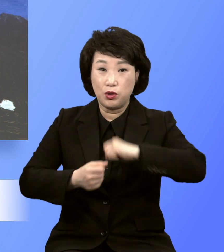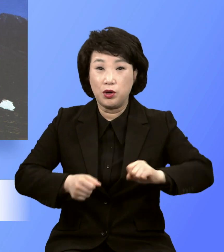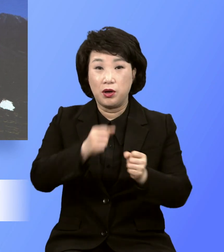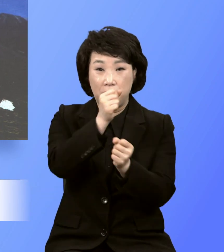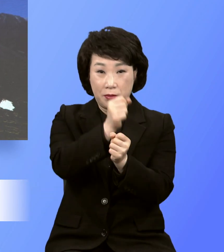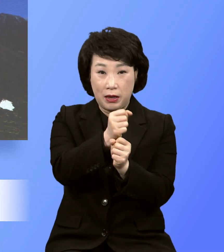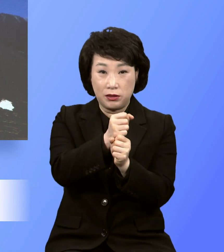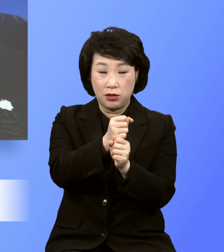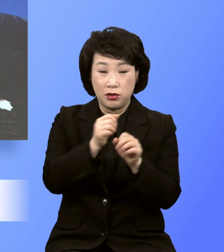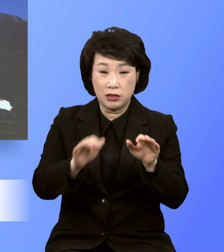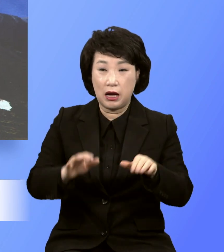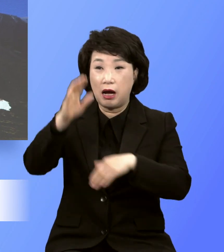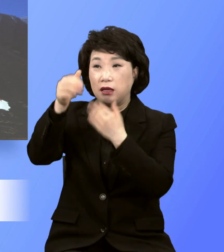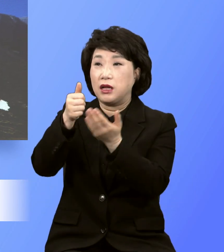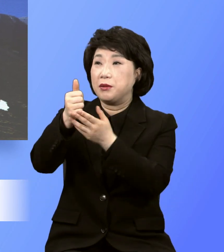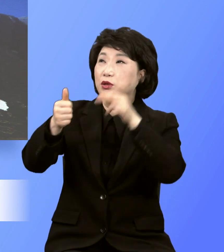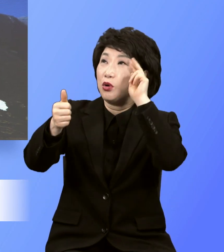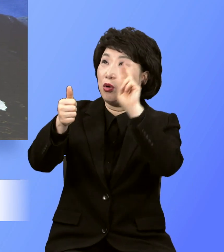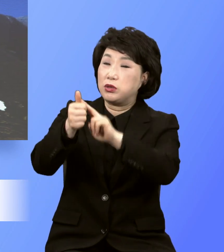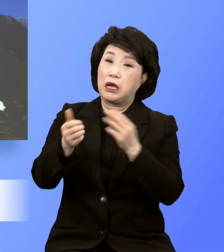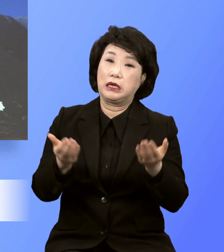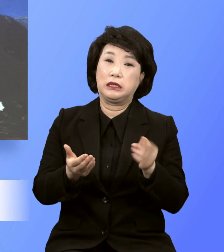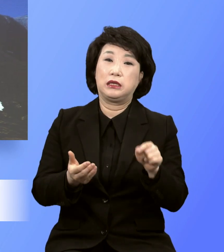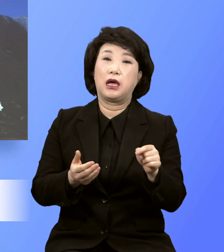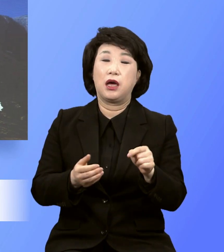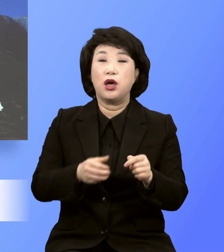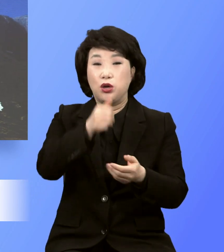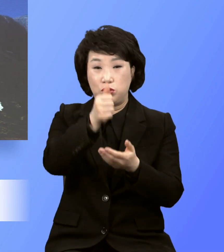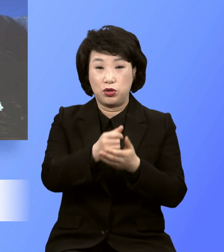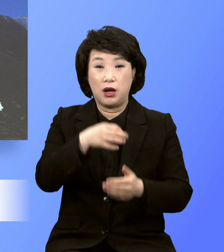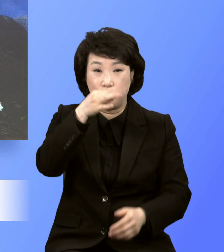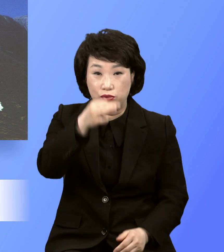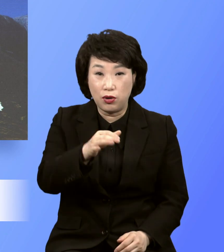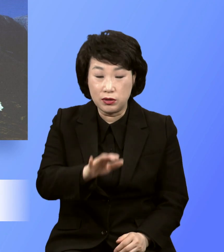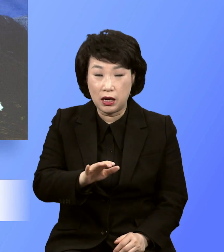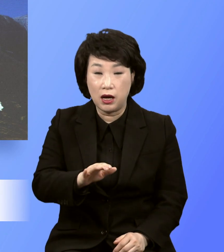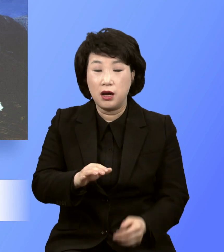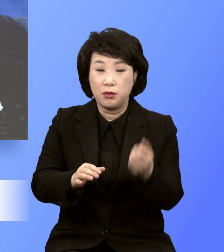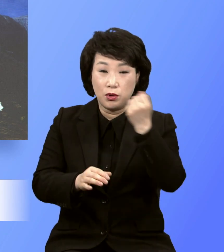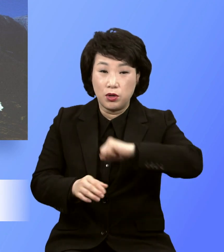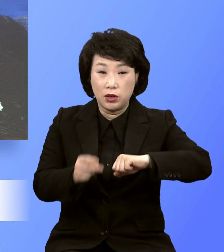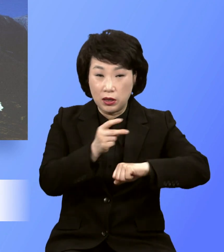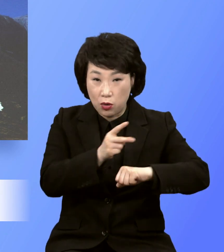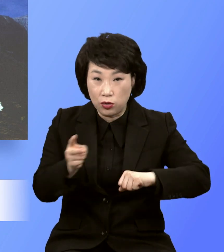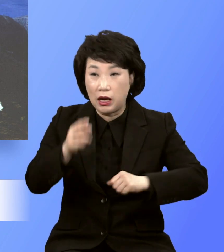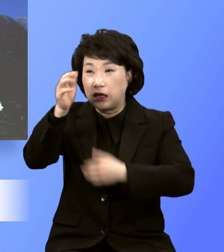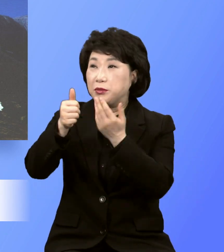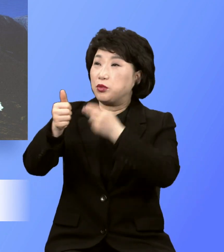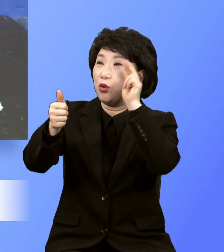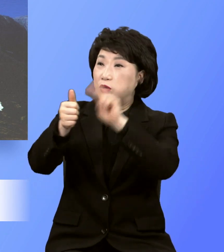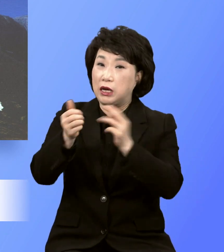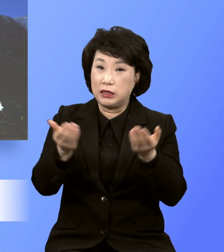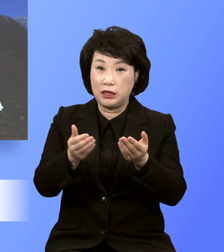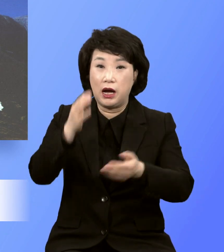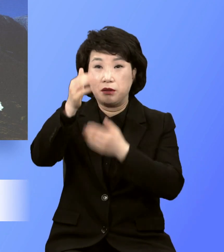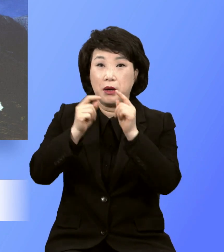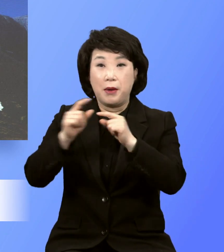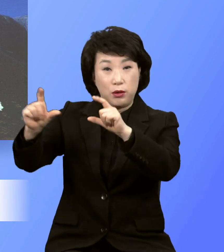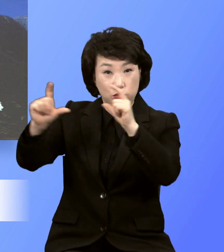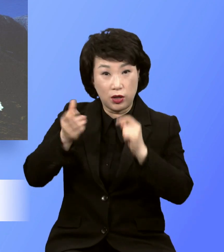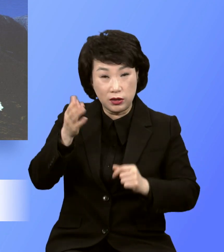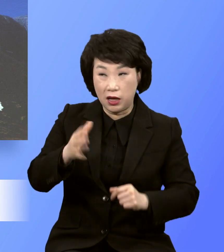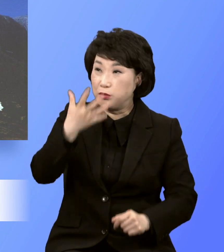만들어 하나님을 도전하는 것, 불순종은 하나님을 도전하는 것이요 하나님이